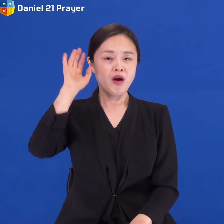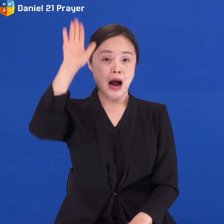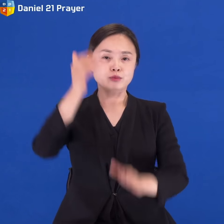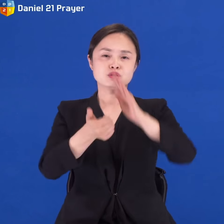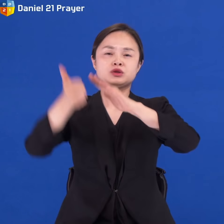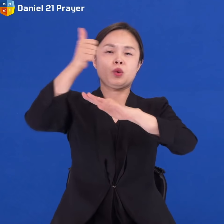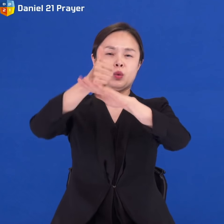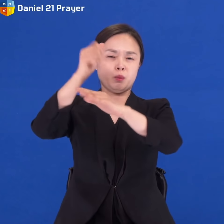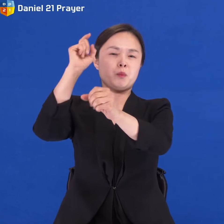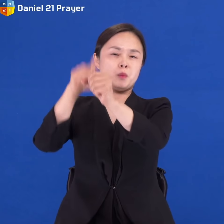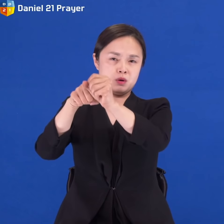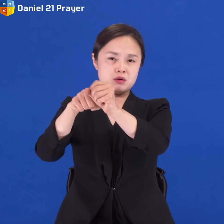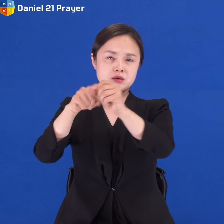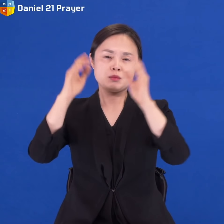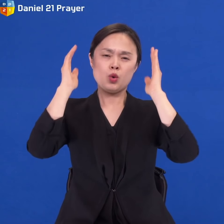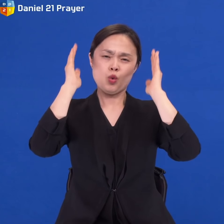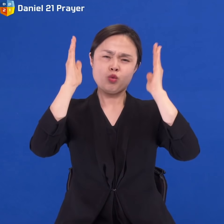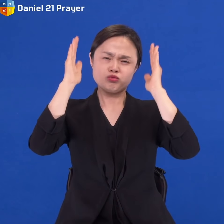잘해야겠다.